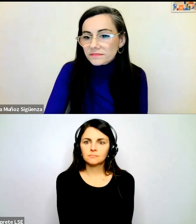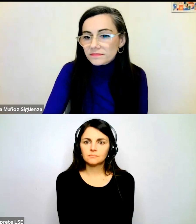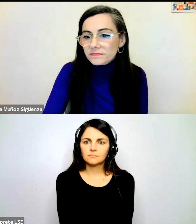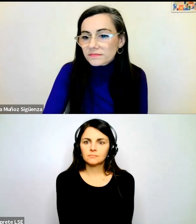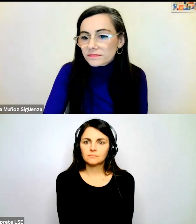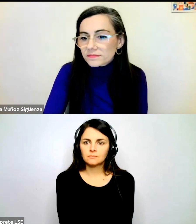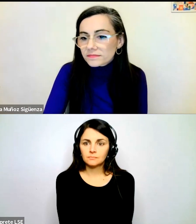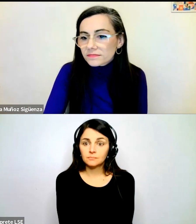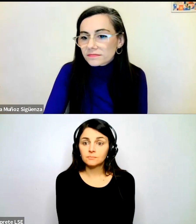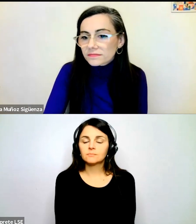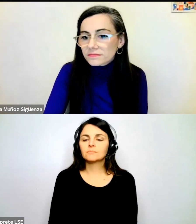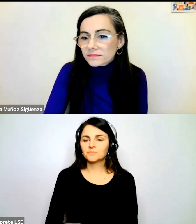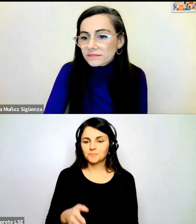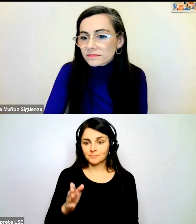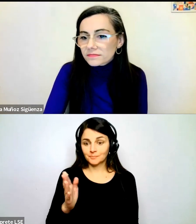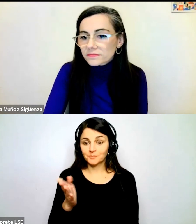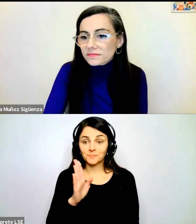Bien. Como os decía antes,